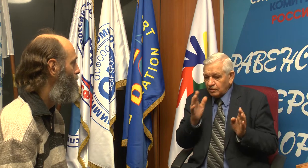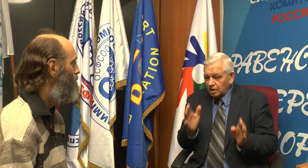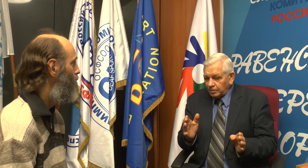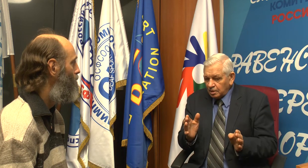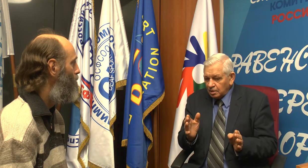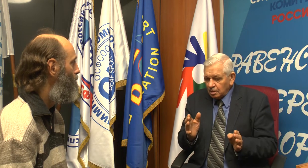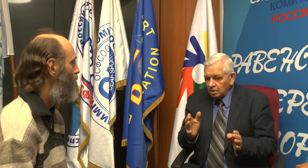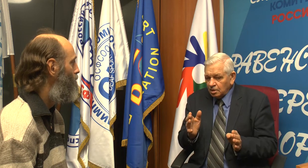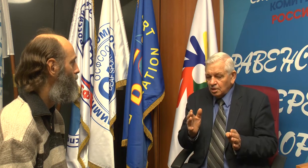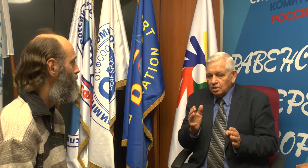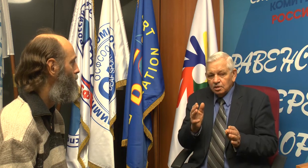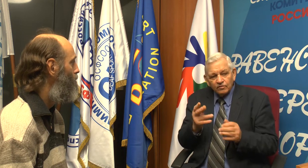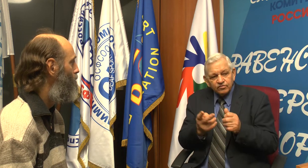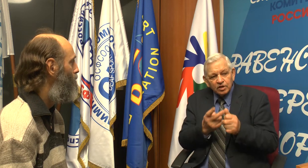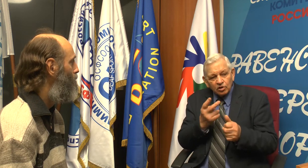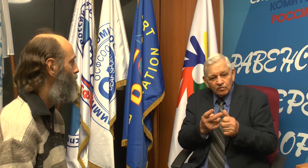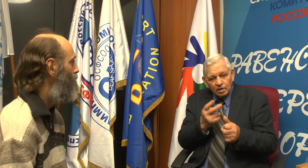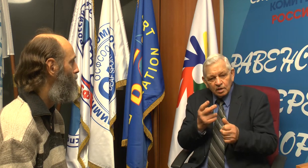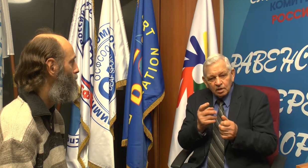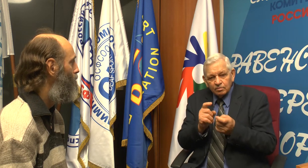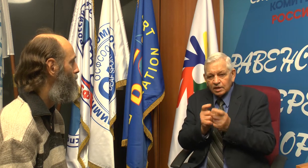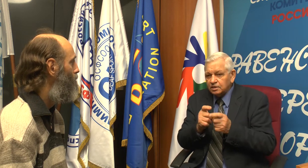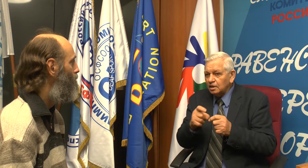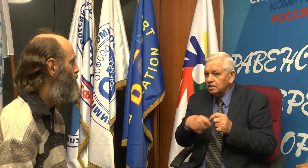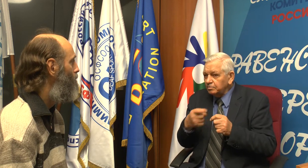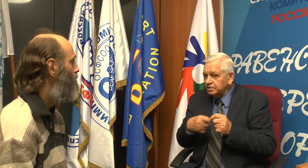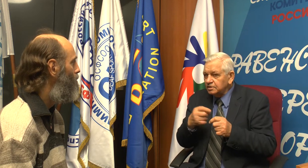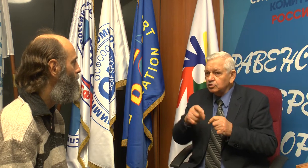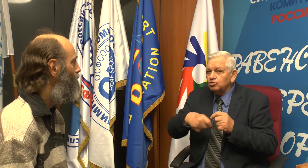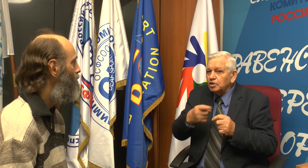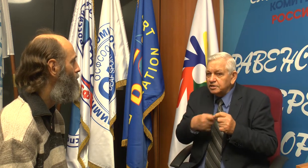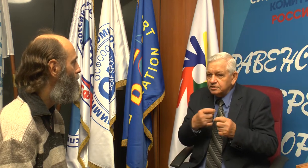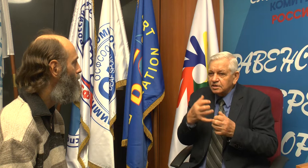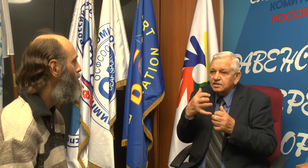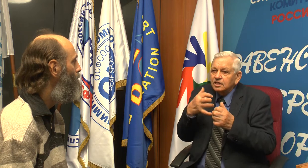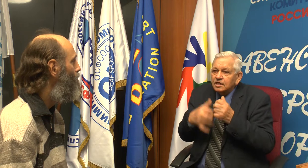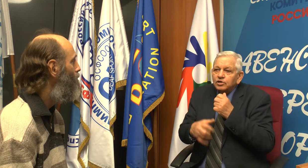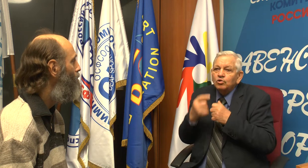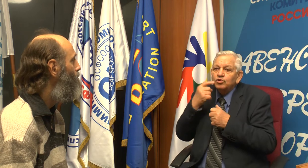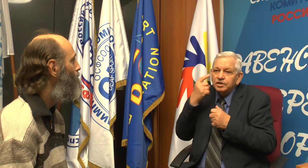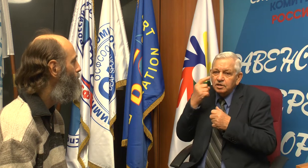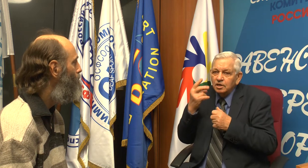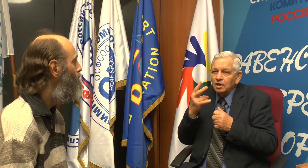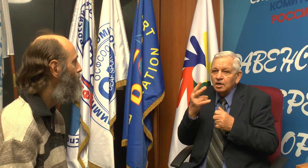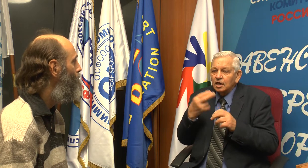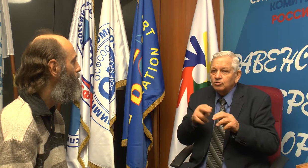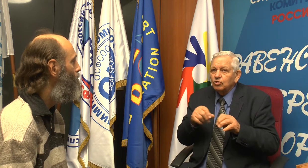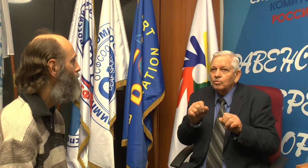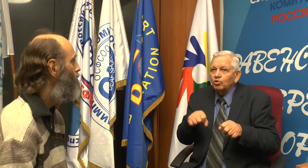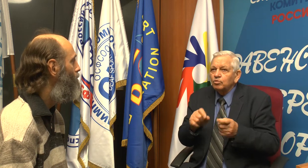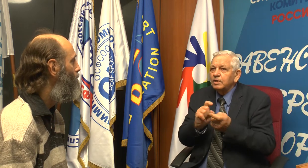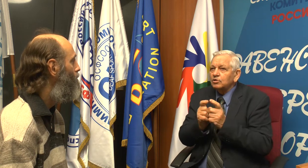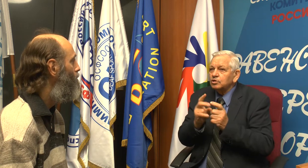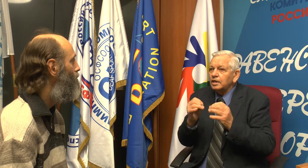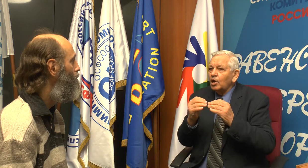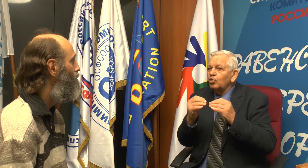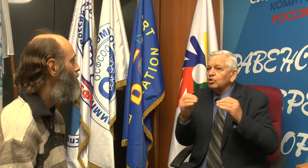время второго борца самбиста, дзюдоиста, среди глухих, которые могут бороться на